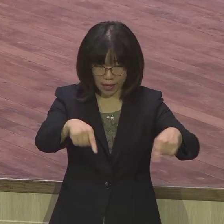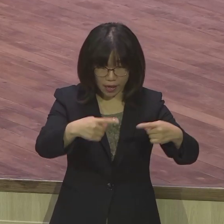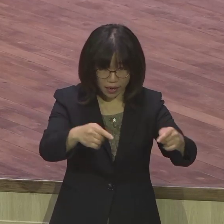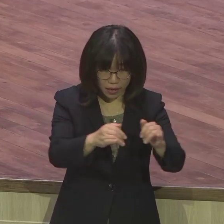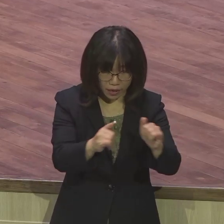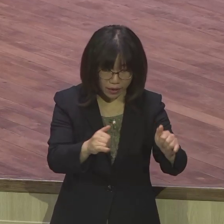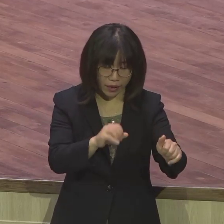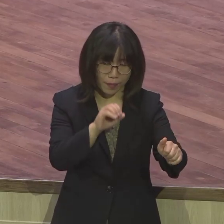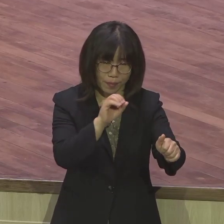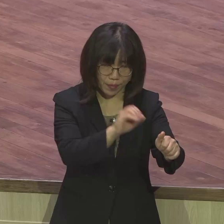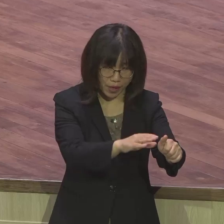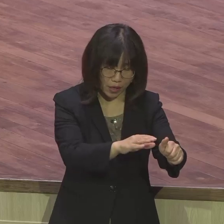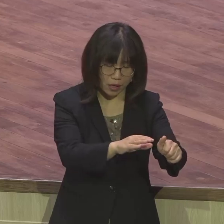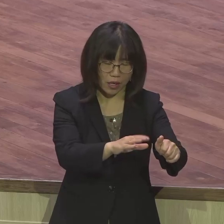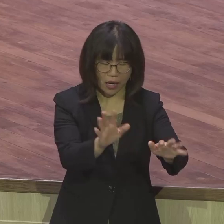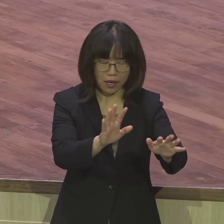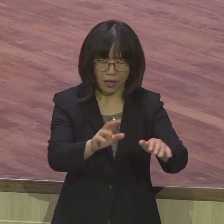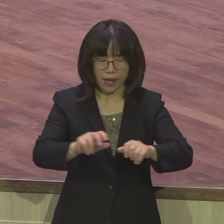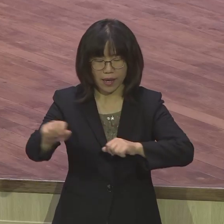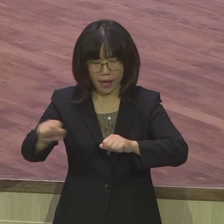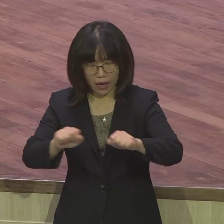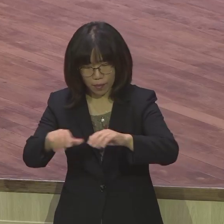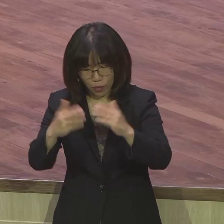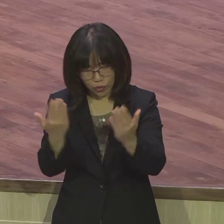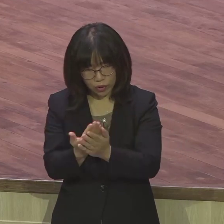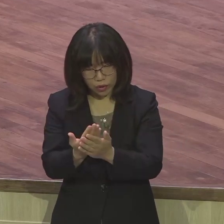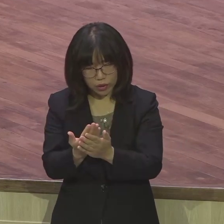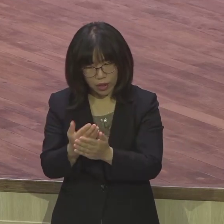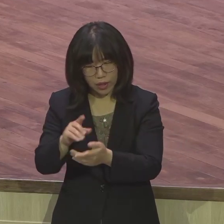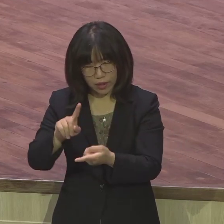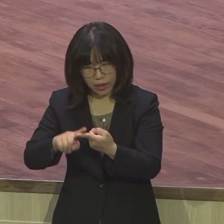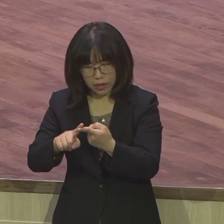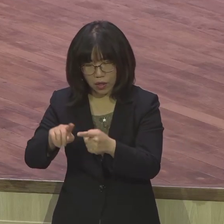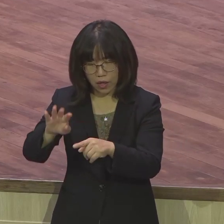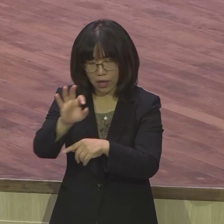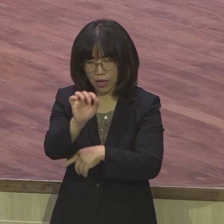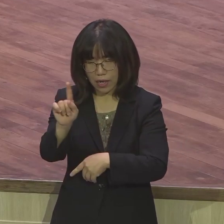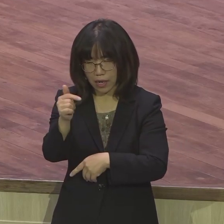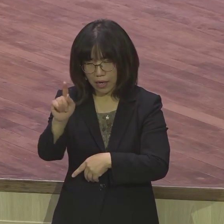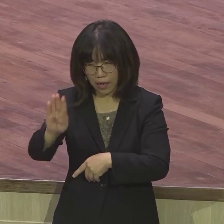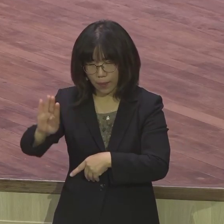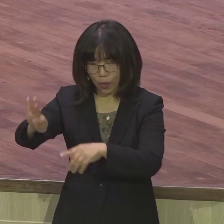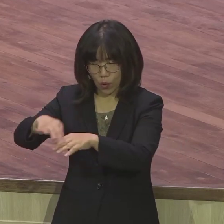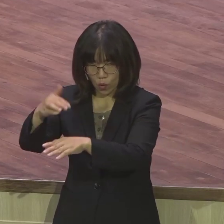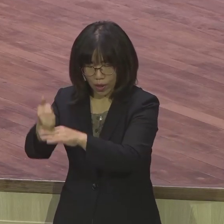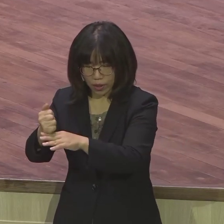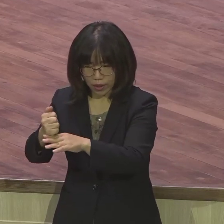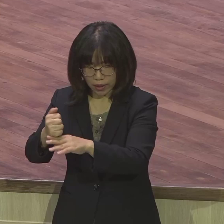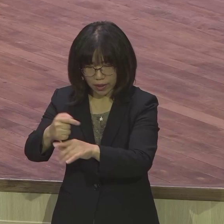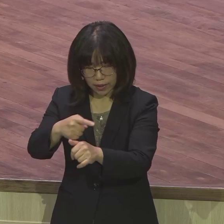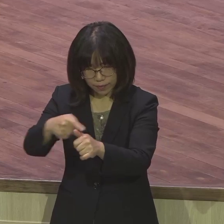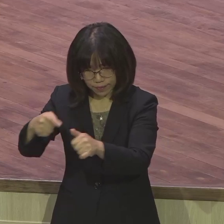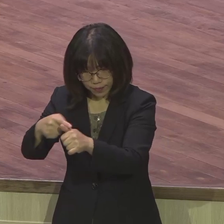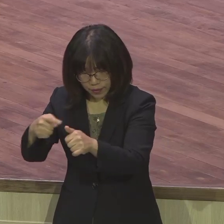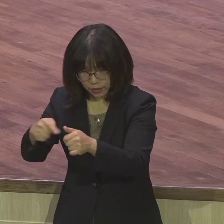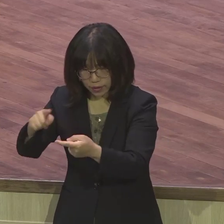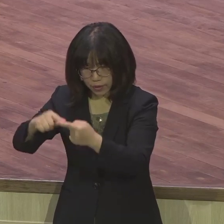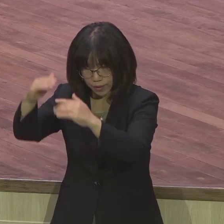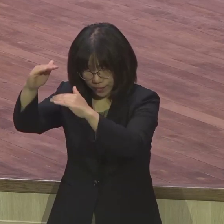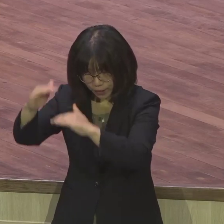아합이 엘리야에게 행한 모든 일과 그가 어떻게 모든 선지자를 칼로 죽였는지를 이세벨에게